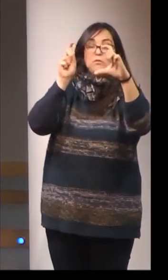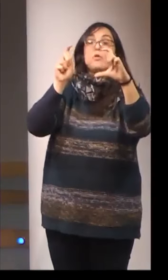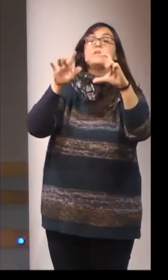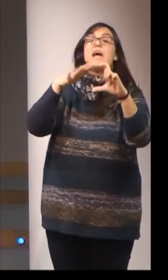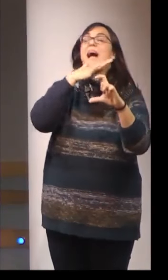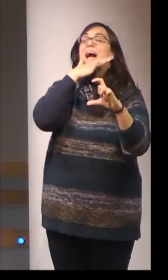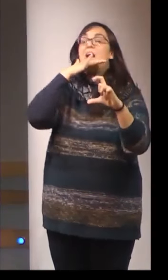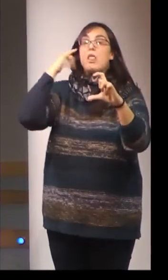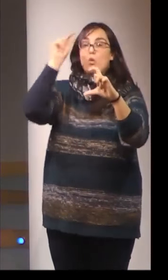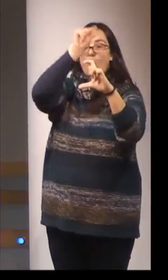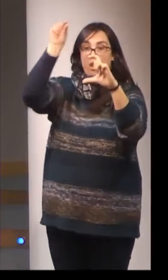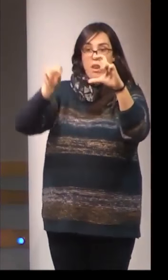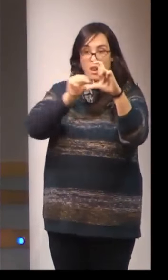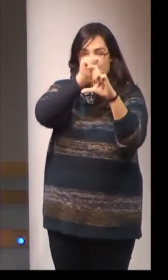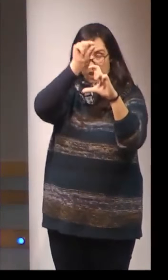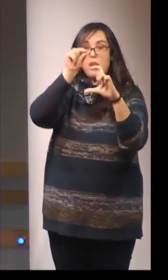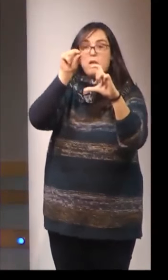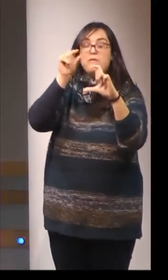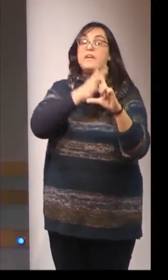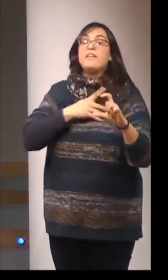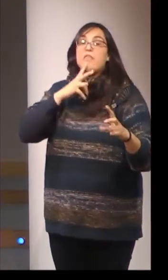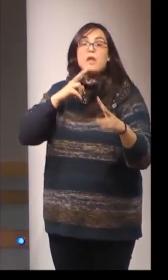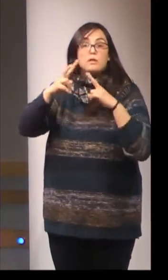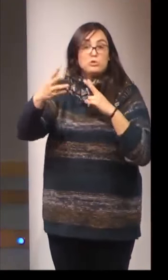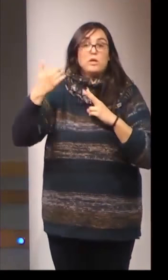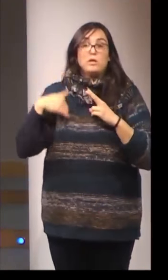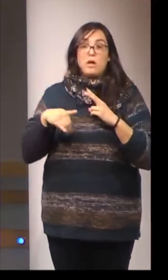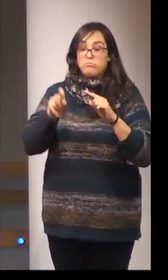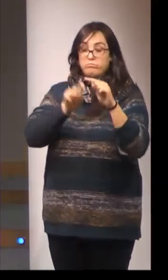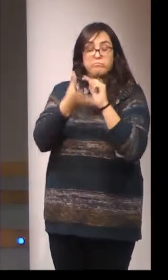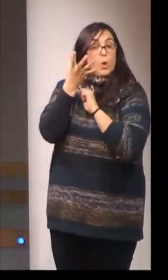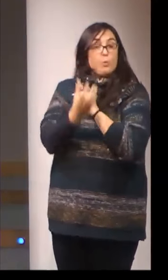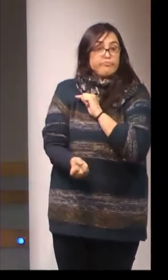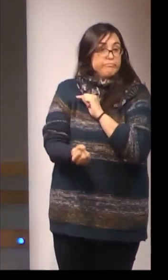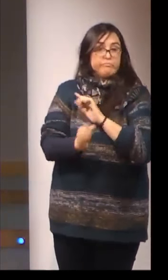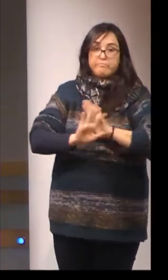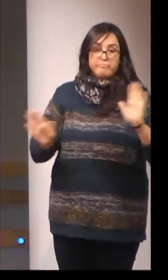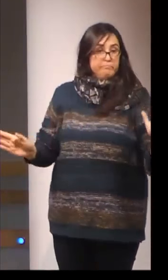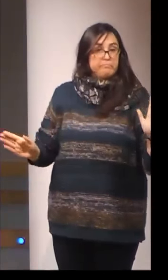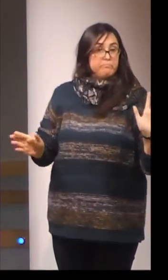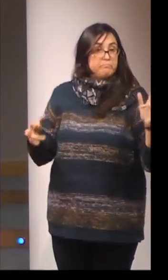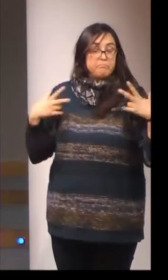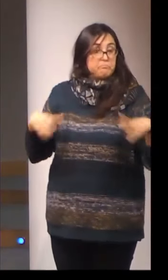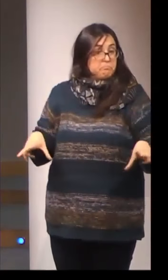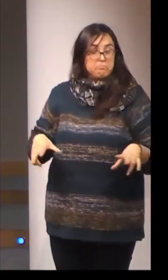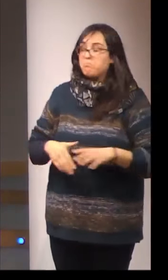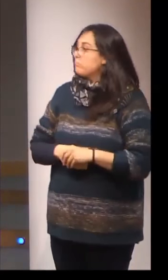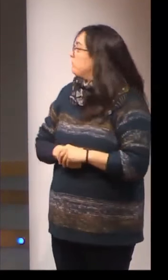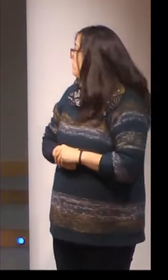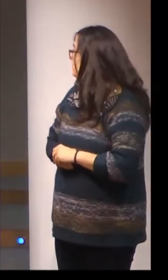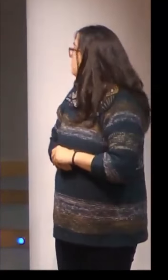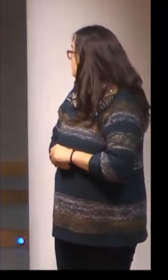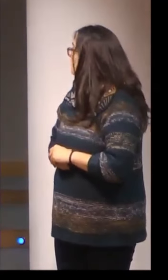Hacemos clic en una de las respuestas y el recuadro se convierte en un recuadro de color azul. Y